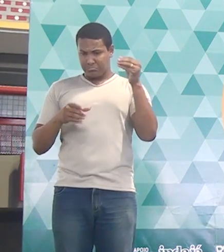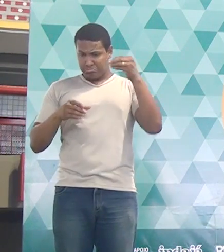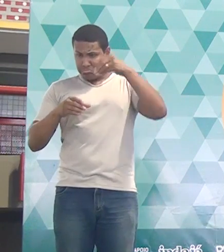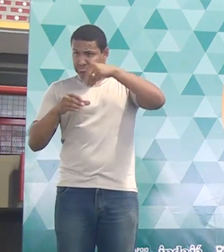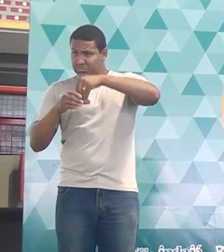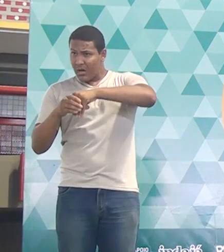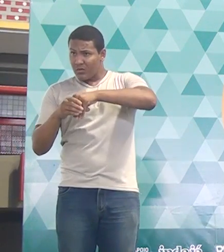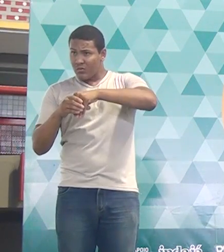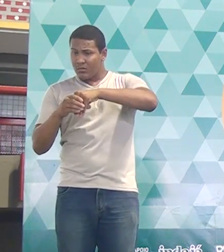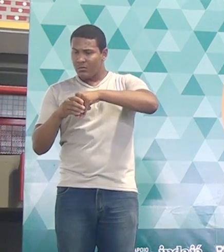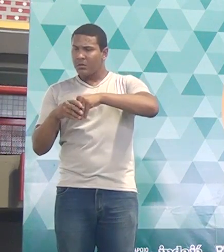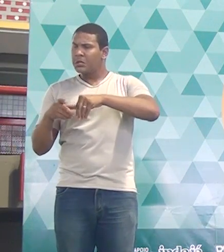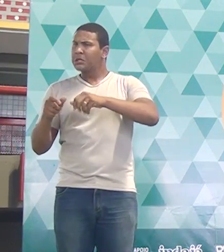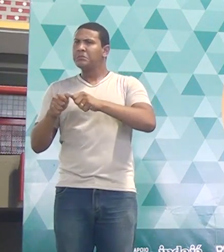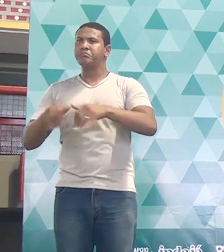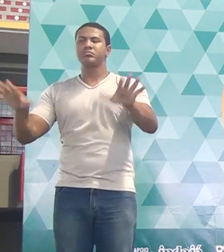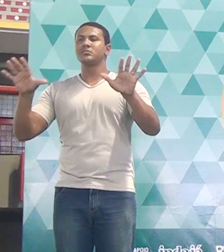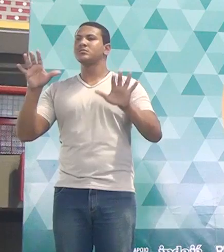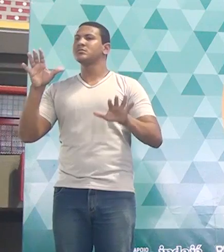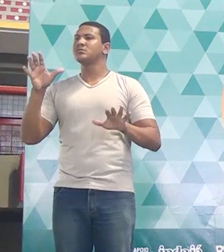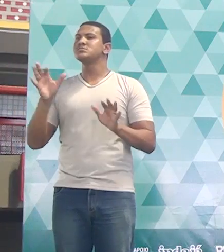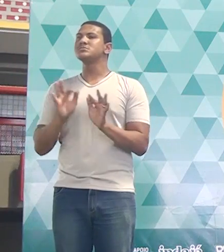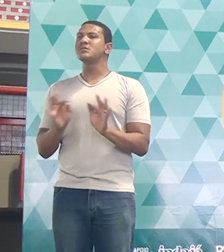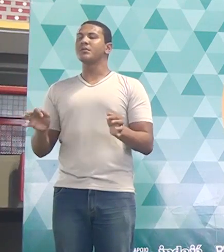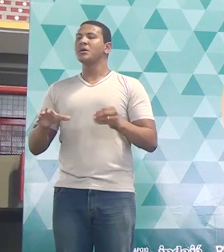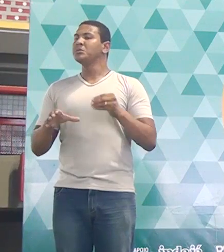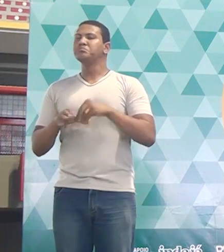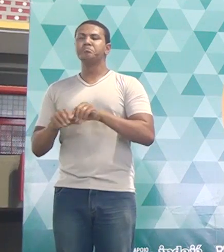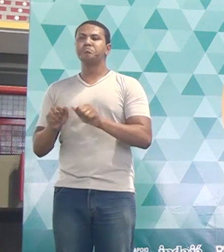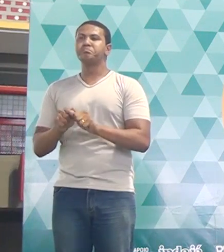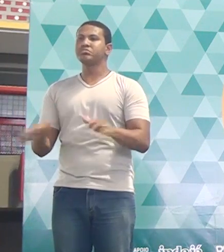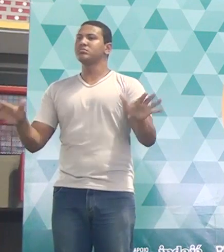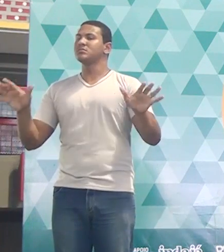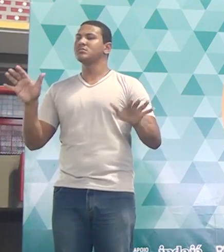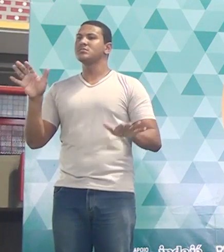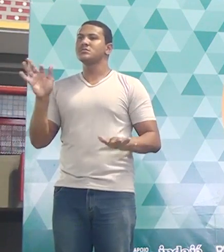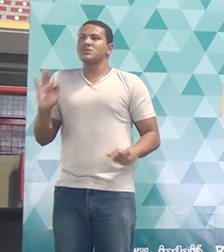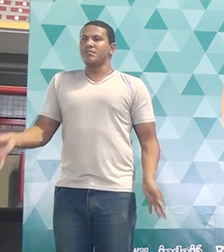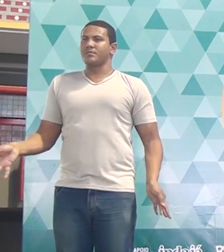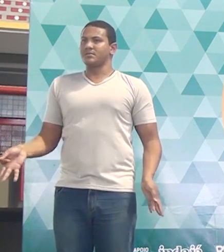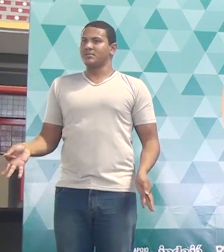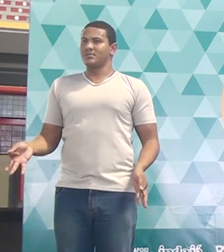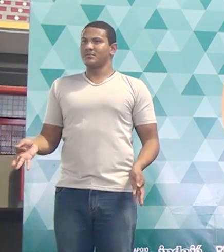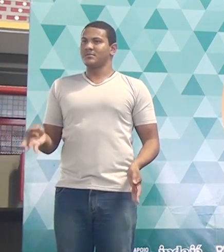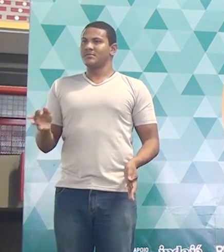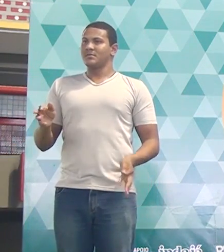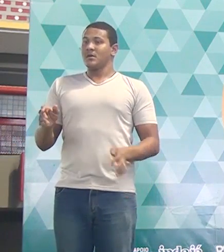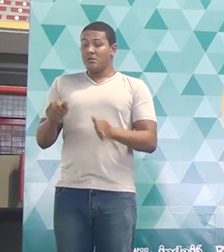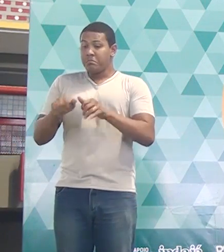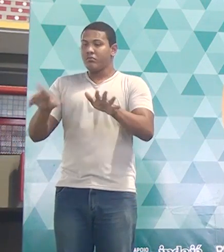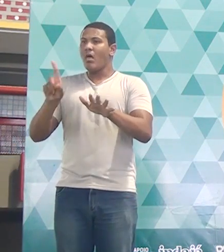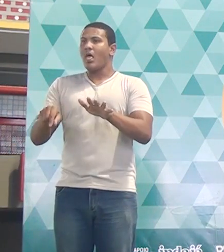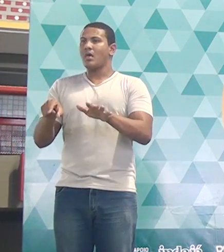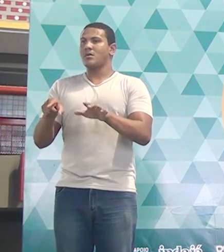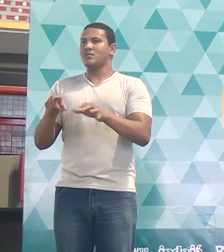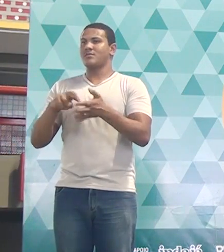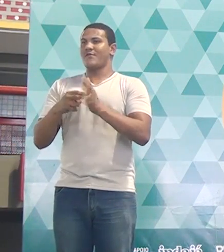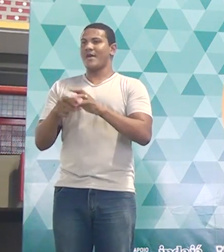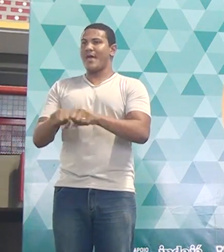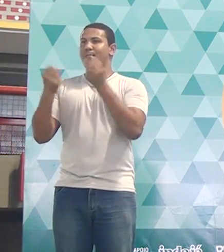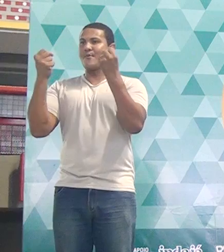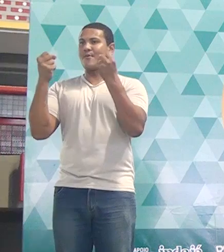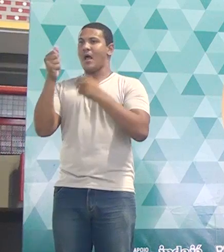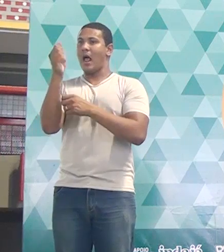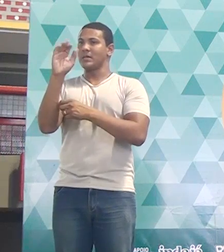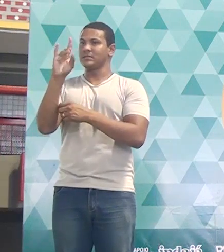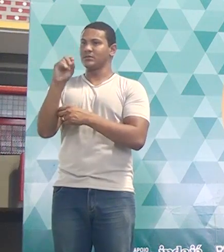100 moléculas e jogo na água e consigo quebrar 90. O seu grau de ionização foi de 90%. Ele vai gerar